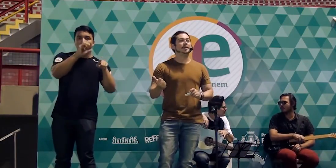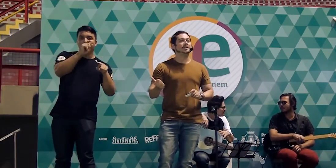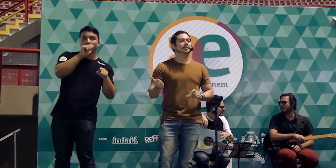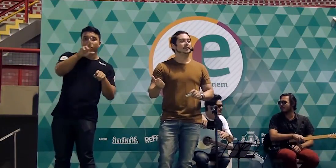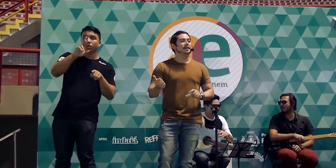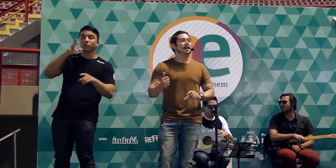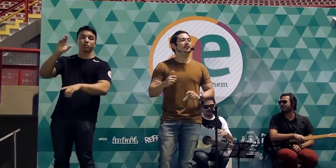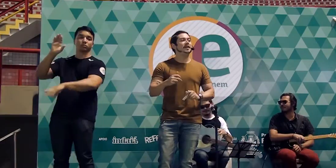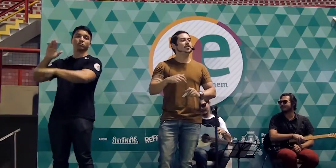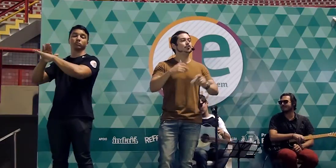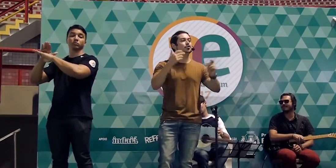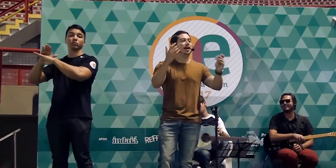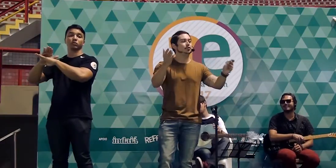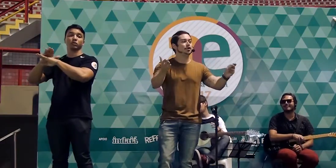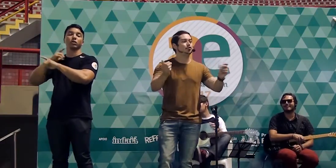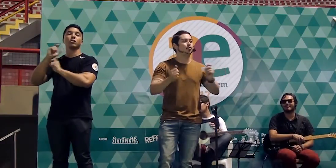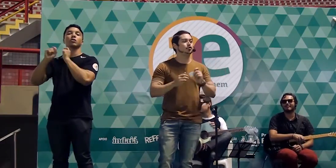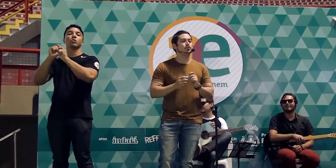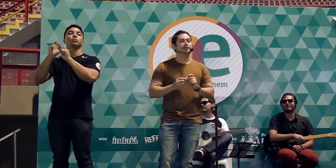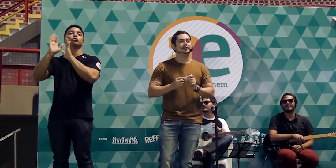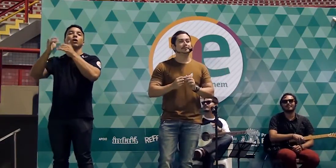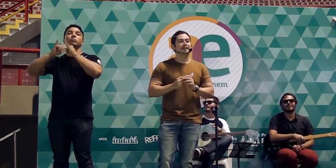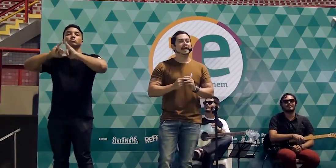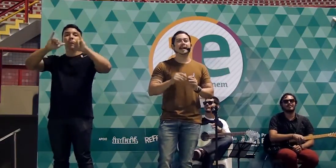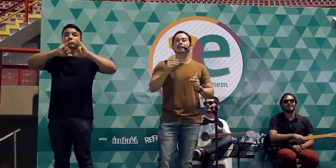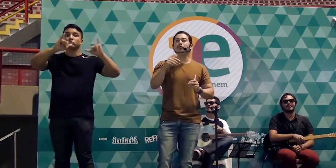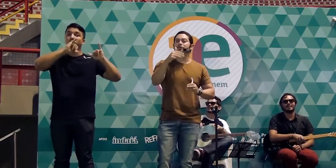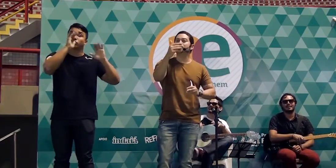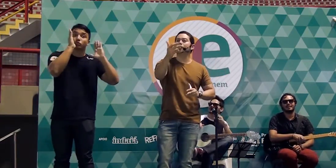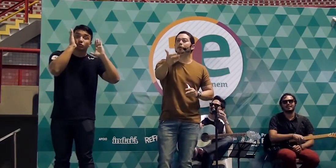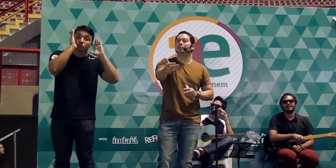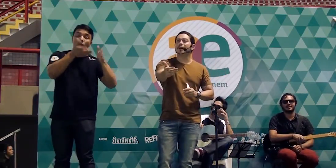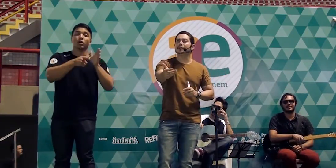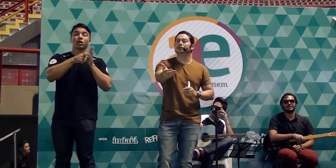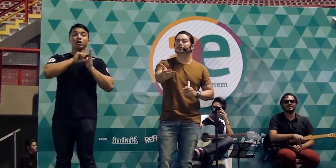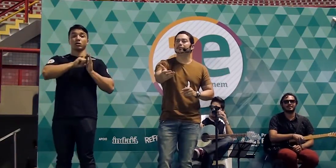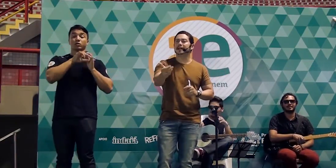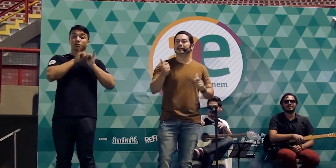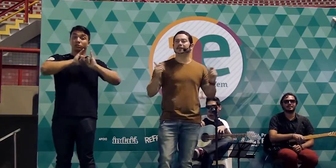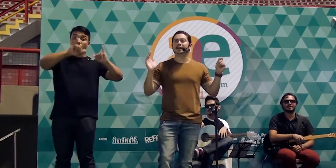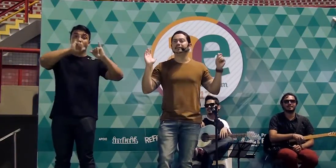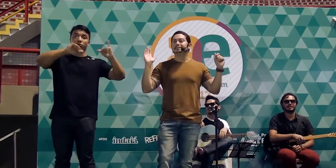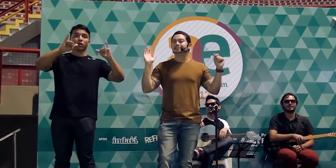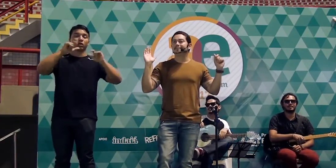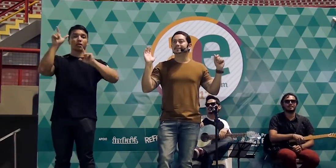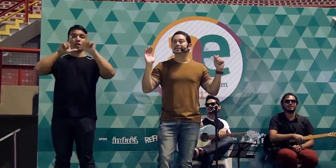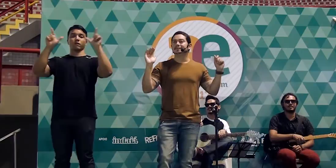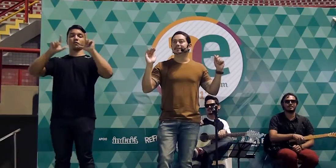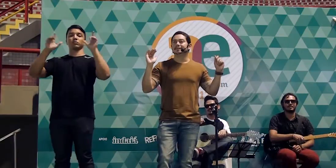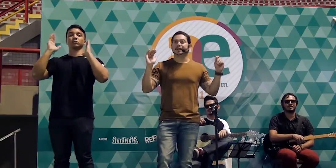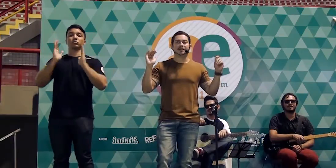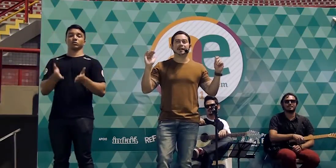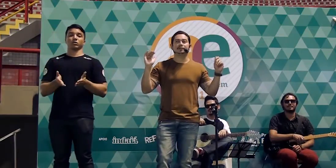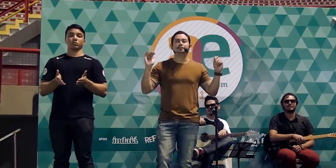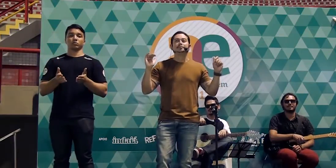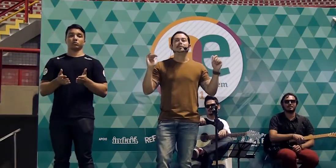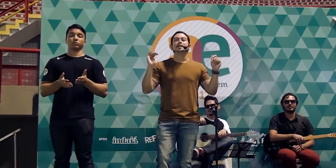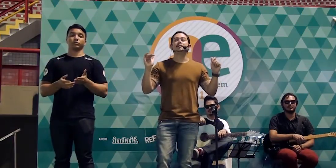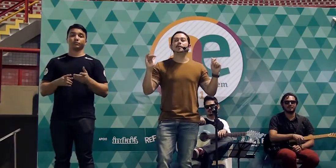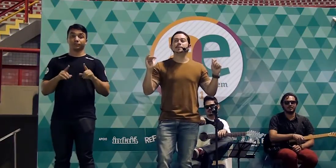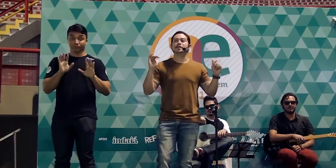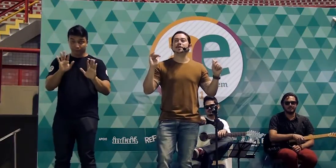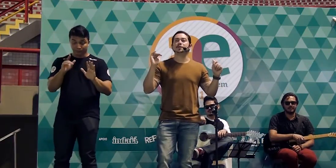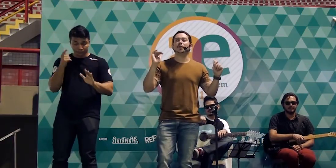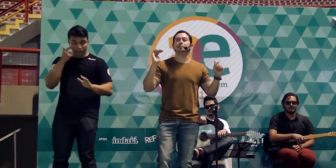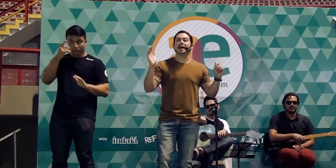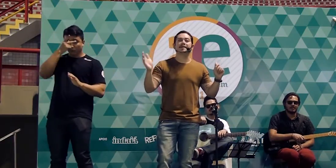da poupança, ele fez isso já no discurso. Ele anunciou o plano na TV. Tá certo?